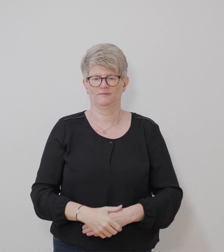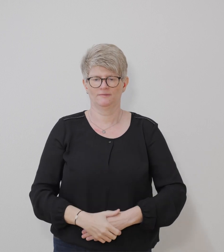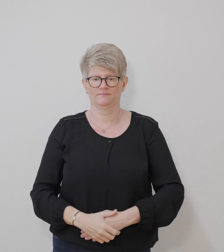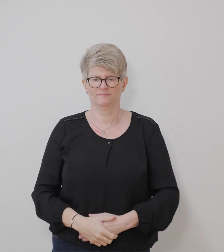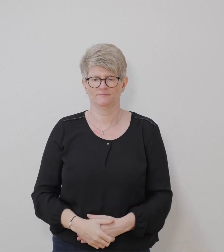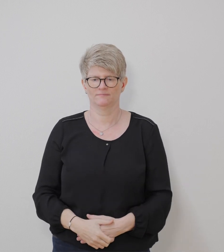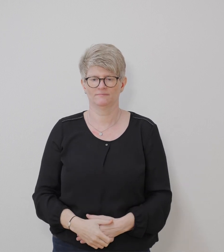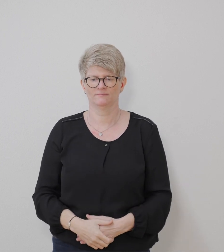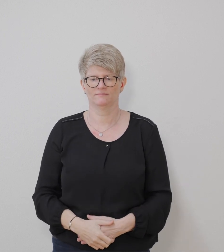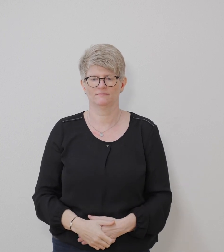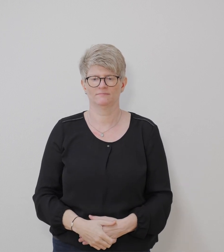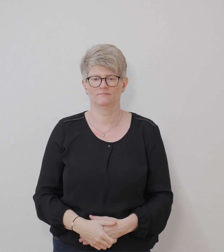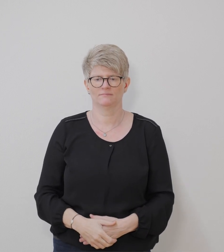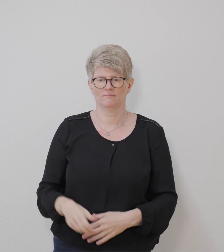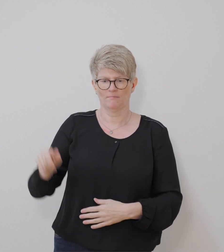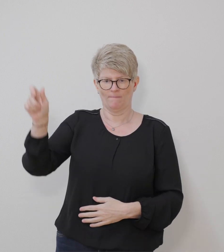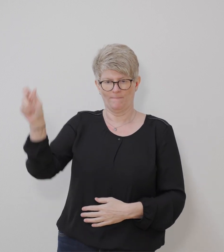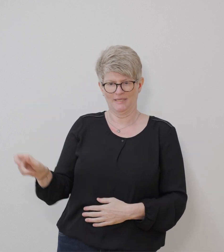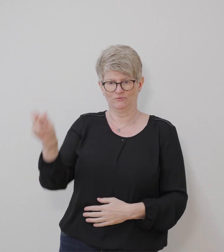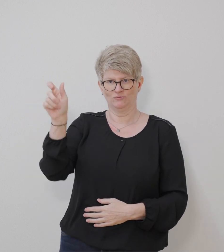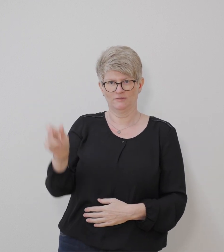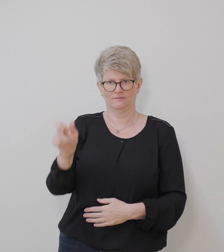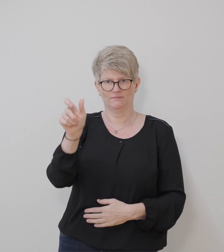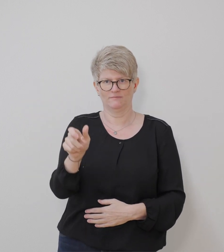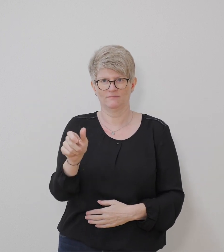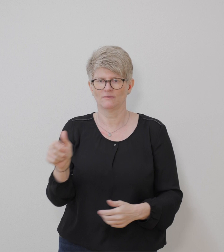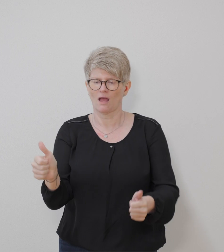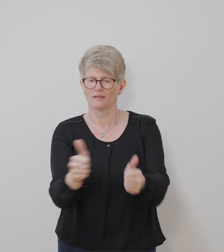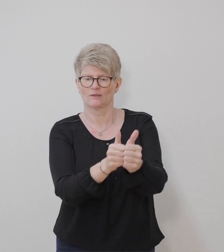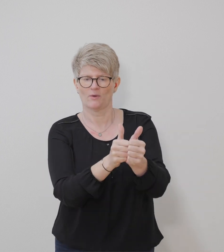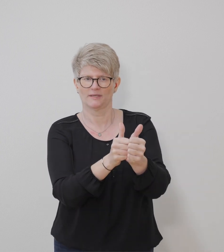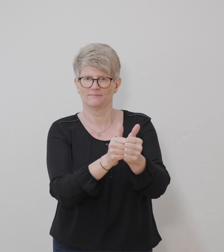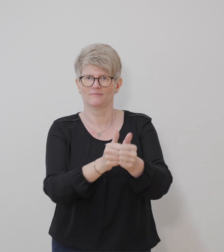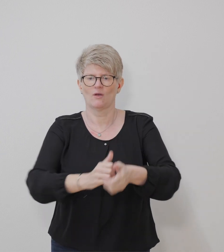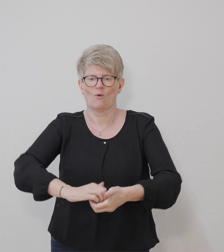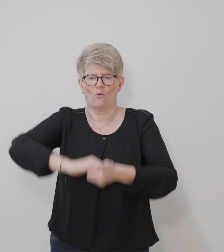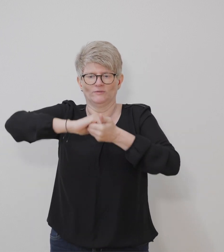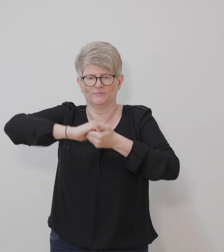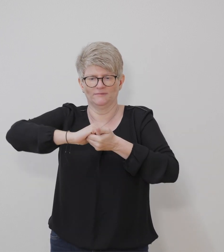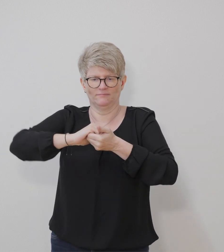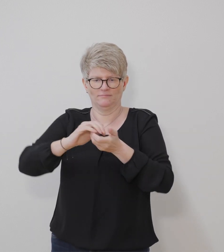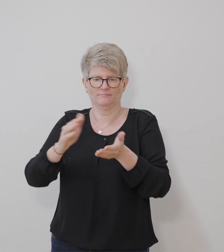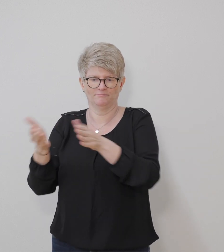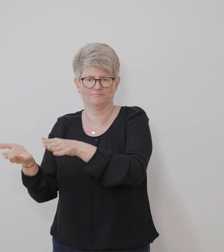und Schwestern. Auch ihnen begegnet Maria, seine und unsere Mutter.